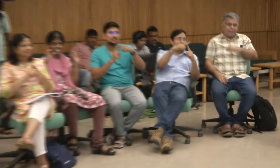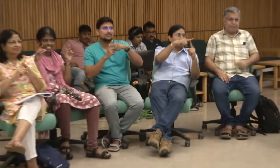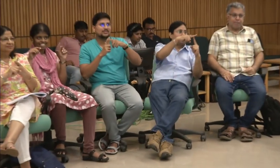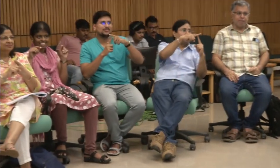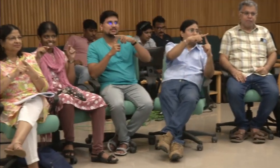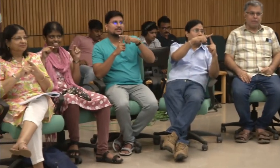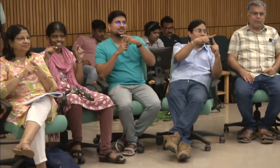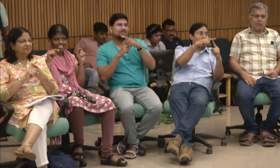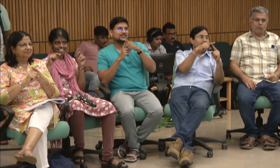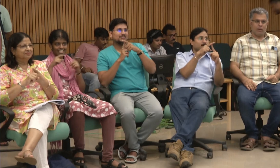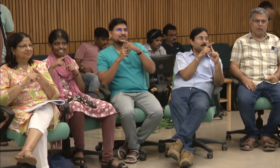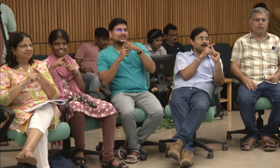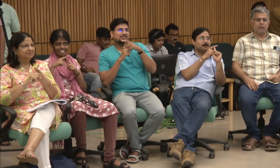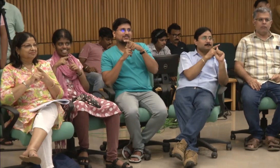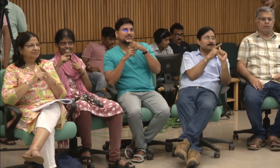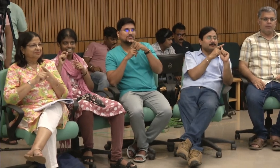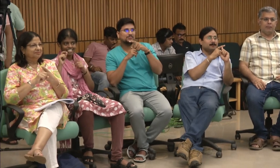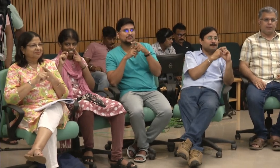टेलीग्राम है सर वो नो